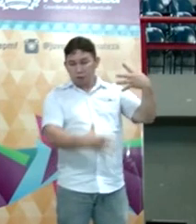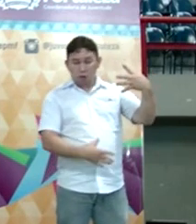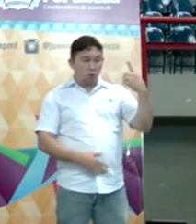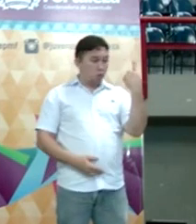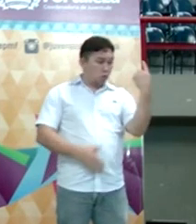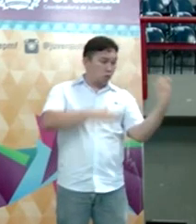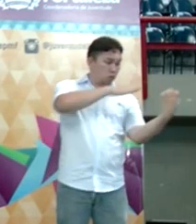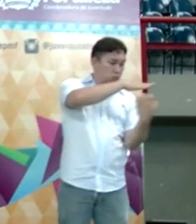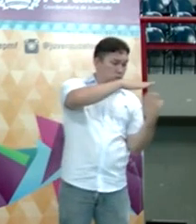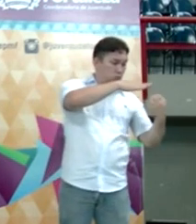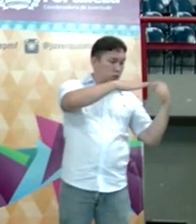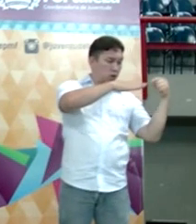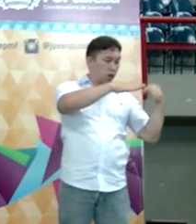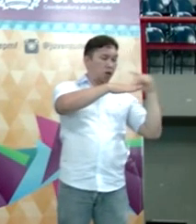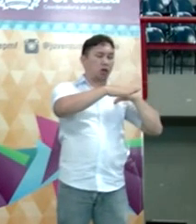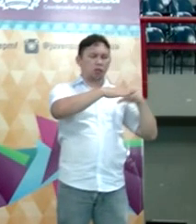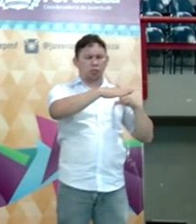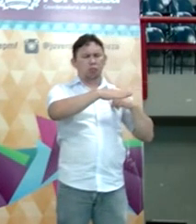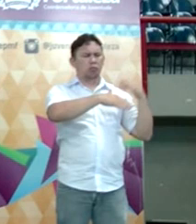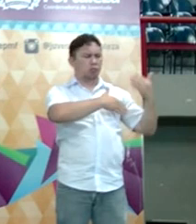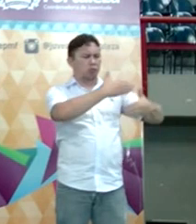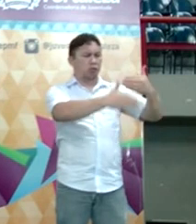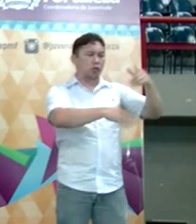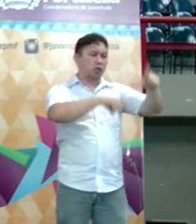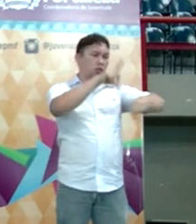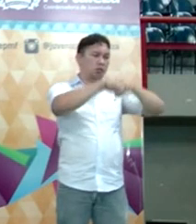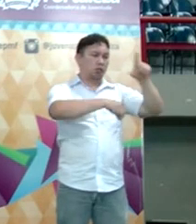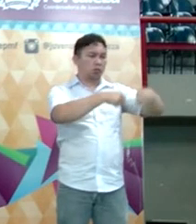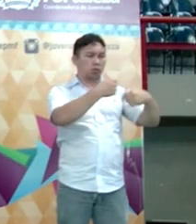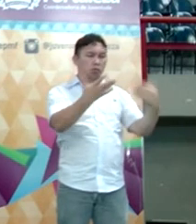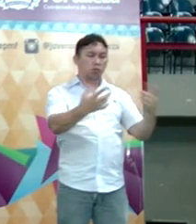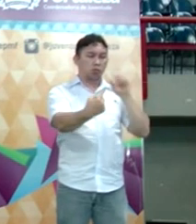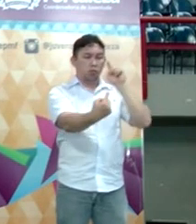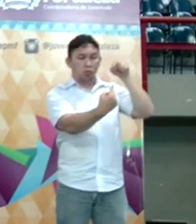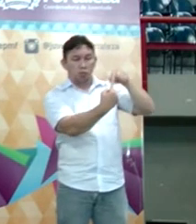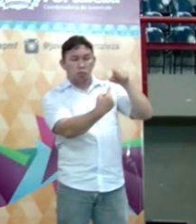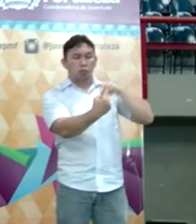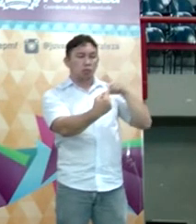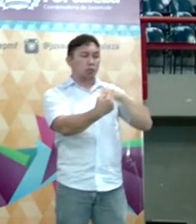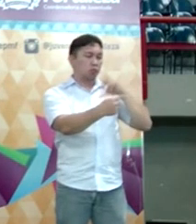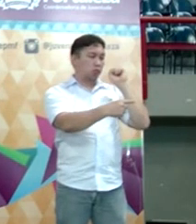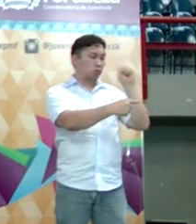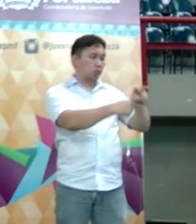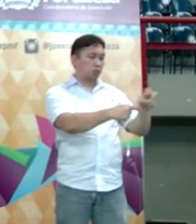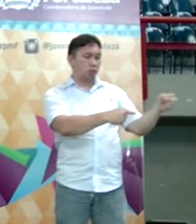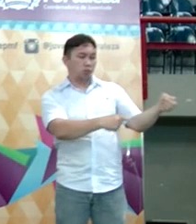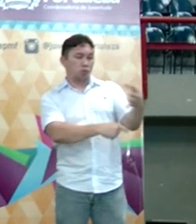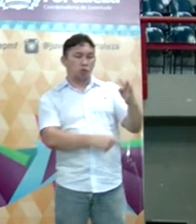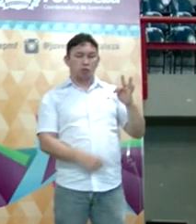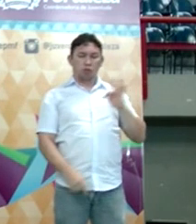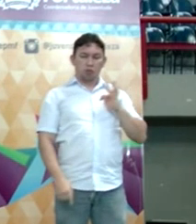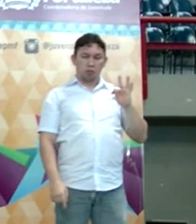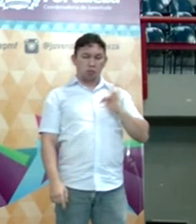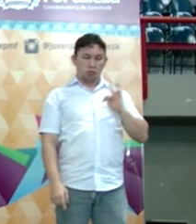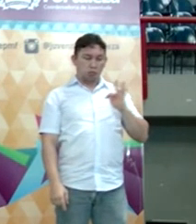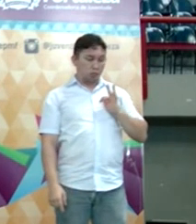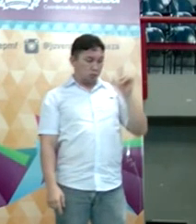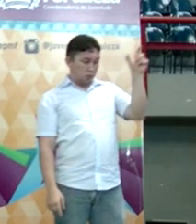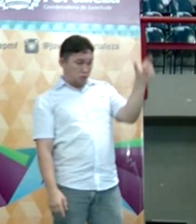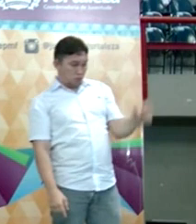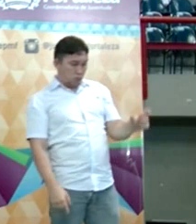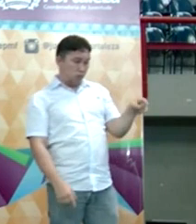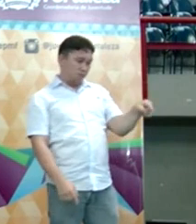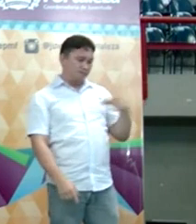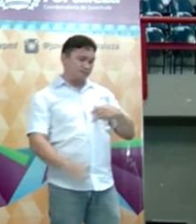Uma empresa está promovendo um processo de seleção com o objetivo de contratar um novo técnico. O critério